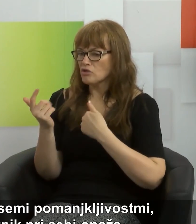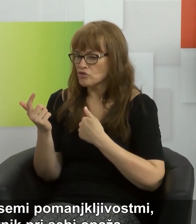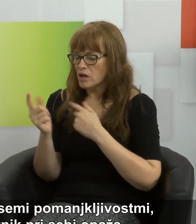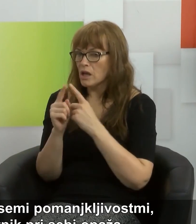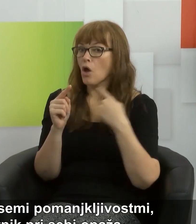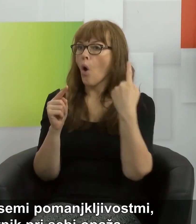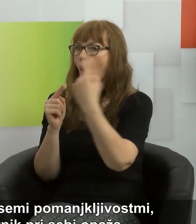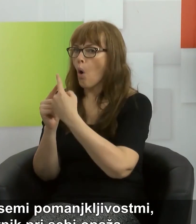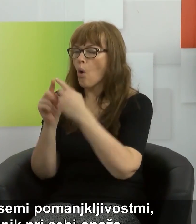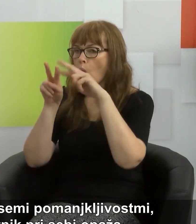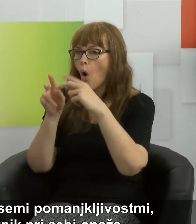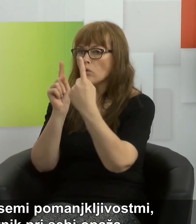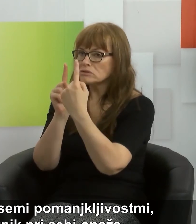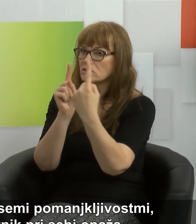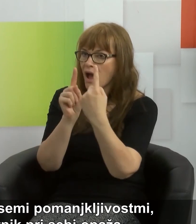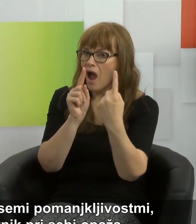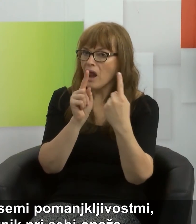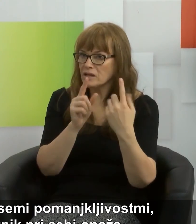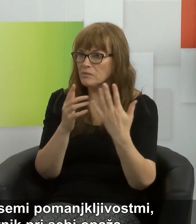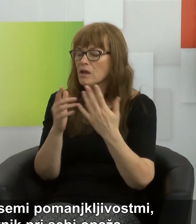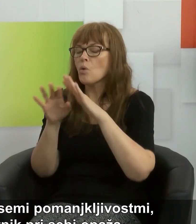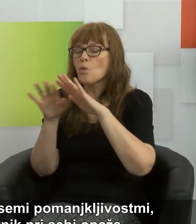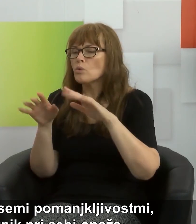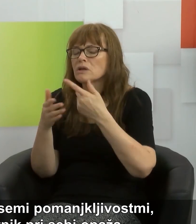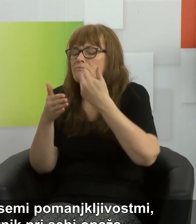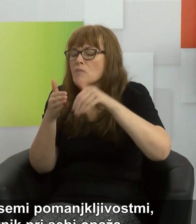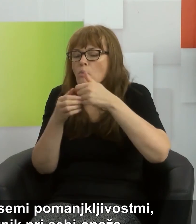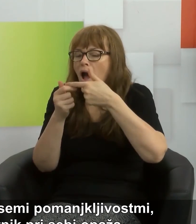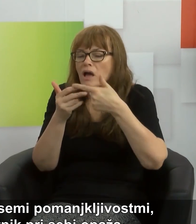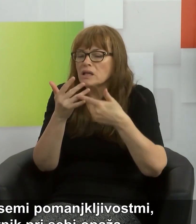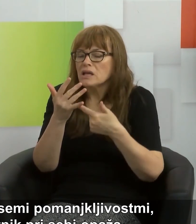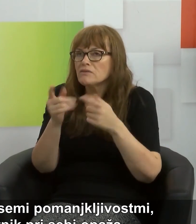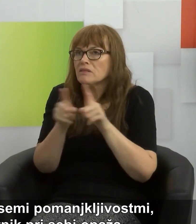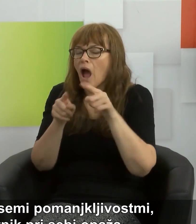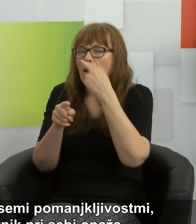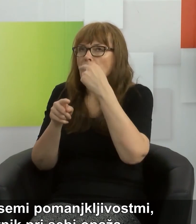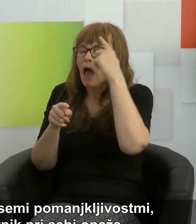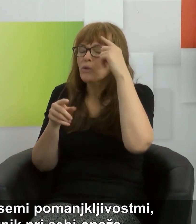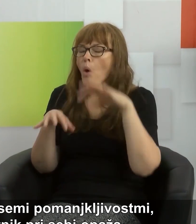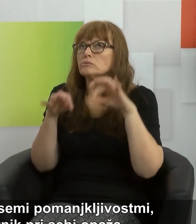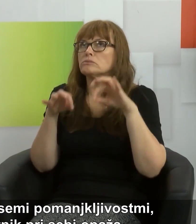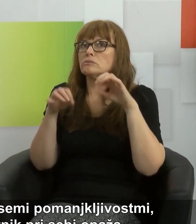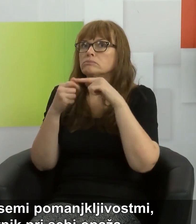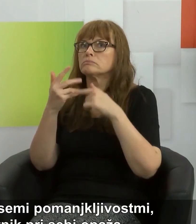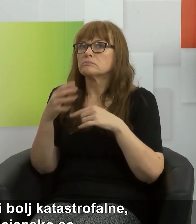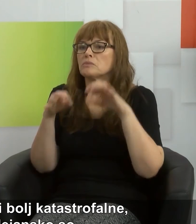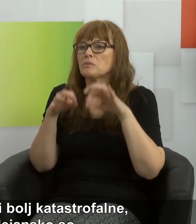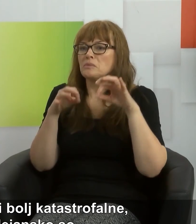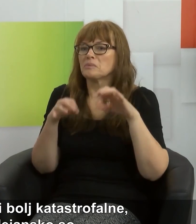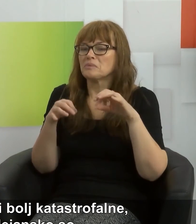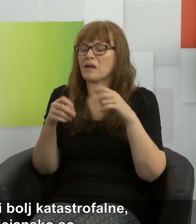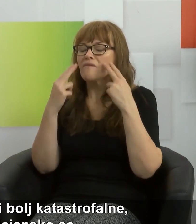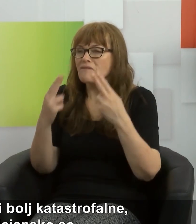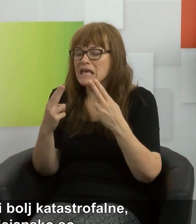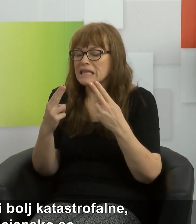v okolju z ostalimi, z vsemi pomankljivostmi, ki jih takrat mladostnik pri sebi opaža oziroma